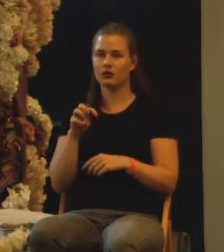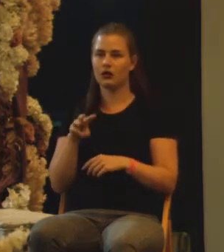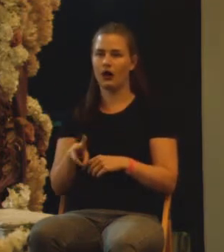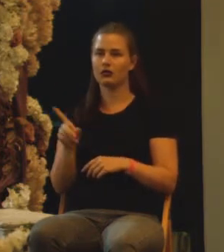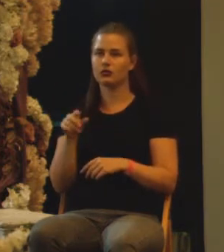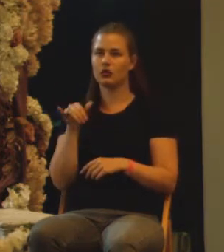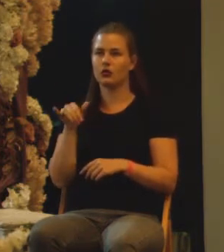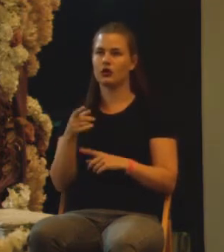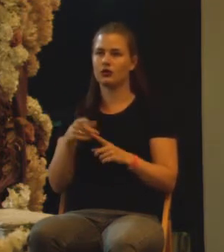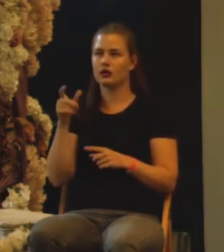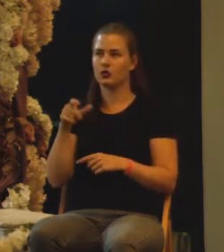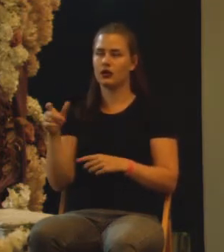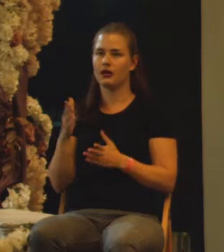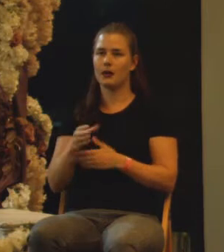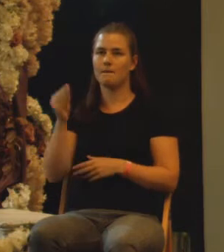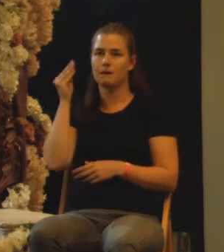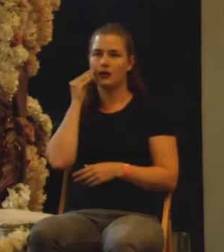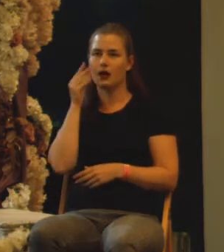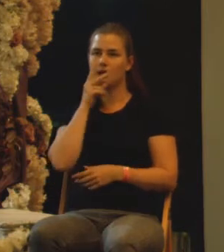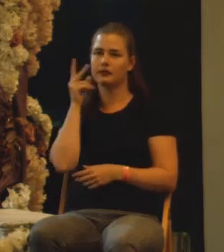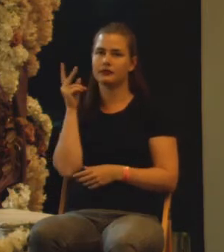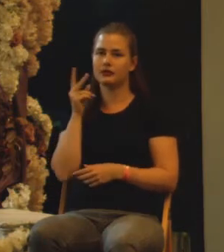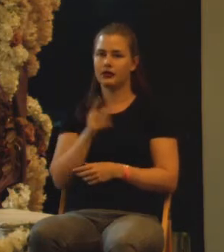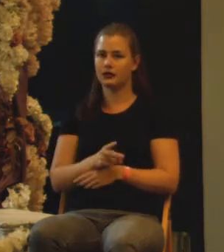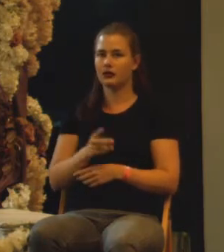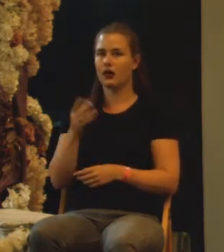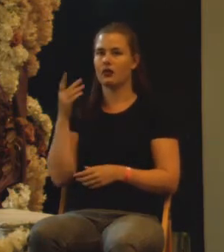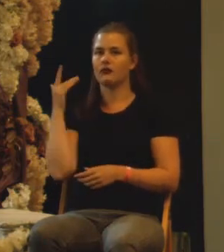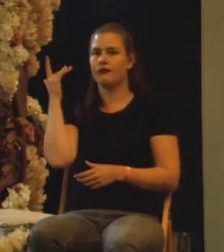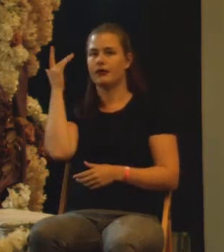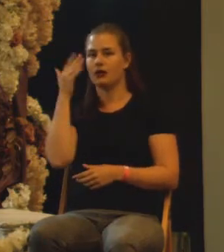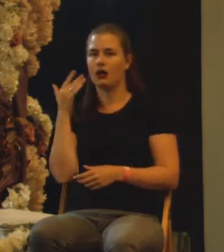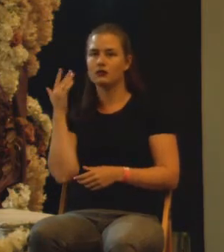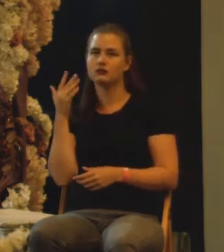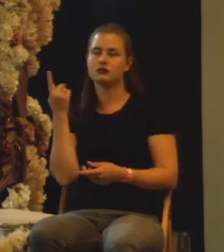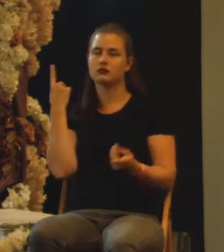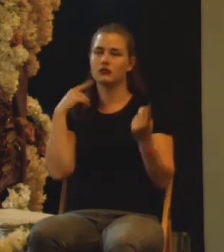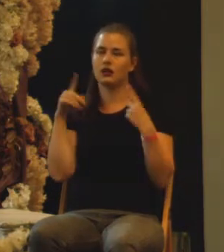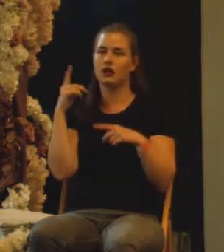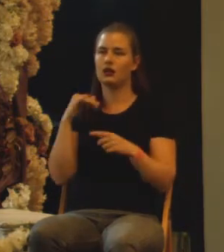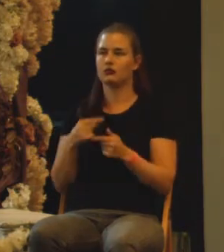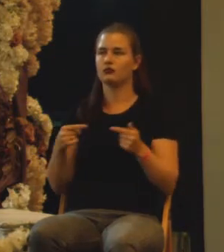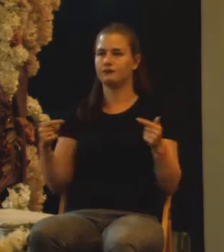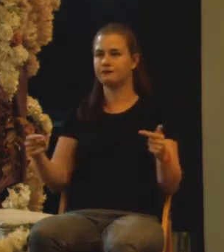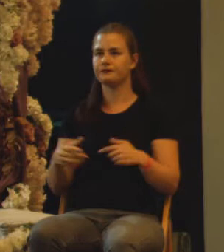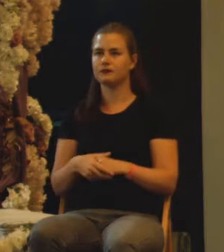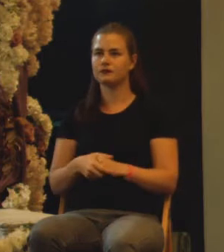людей, мнениям, взглядам, философиям, размышлениям, ля-ля-ля.